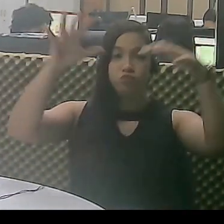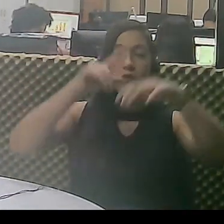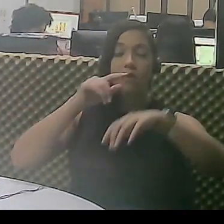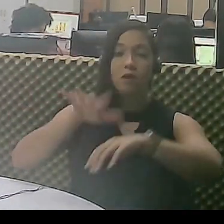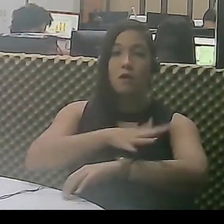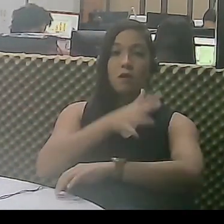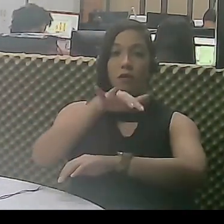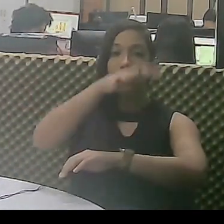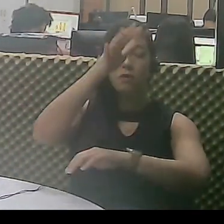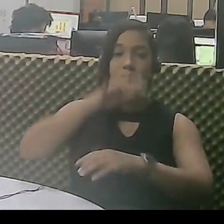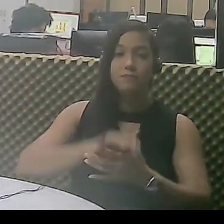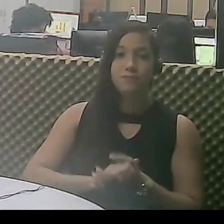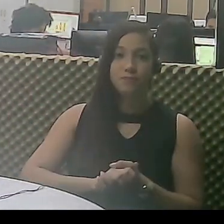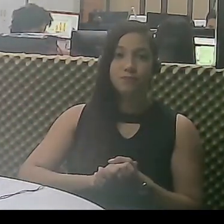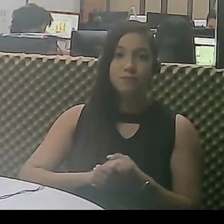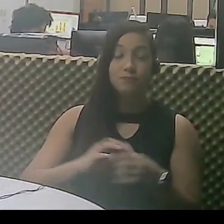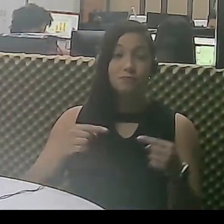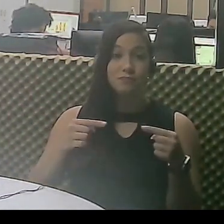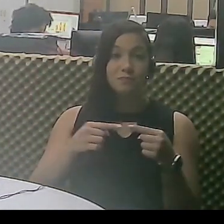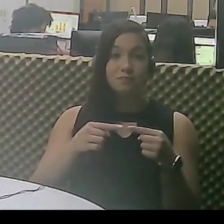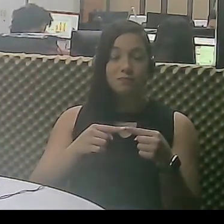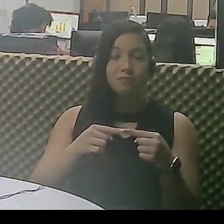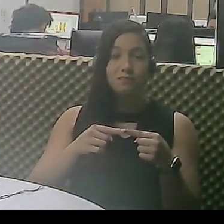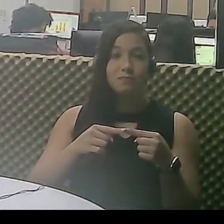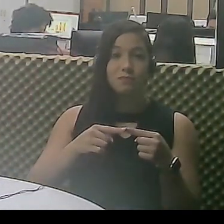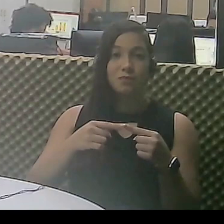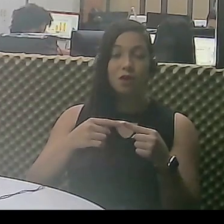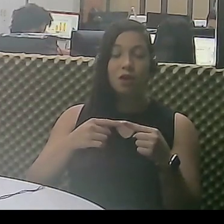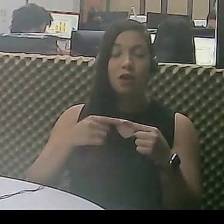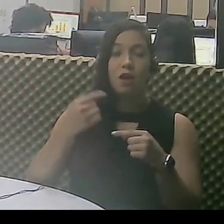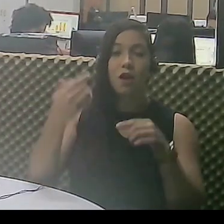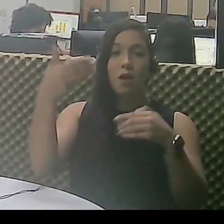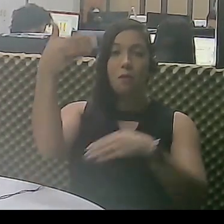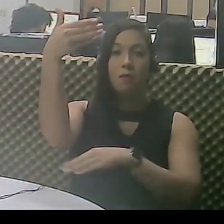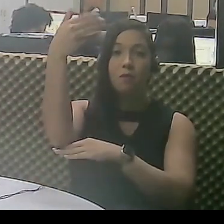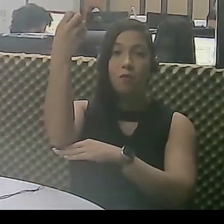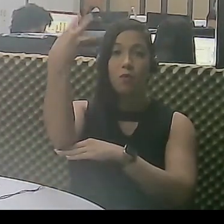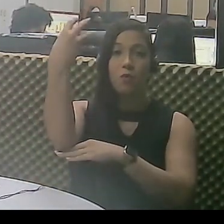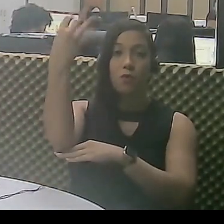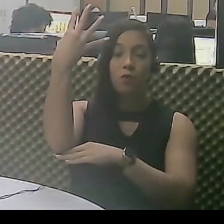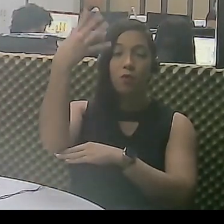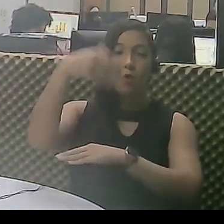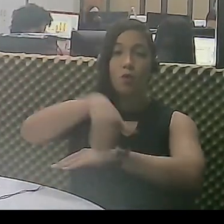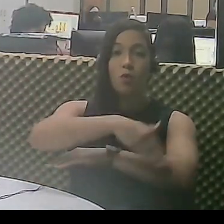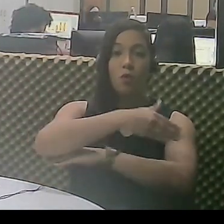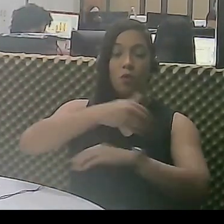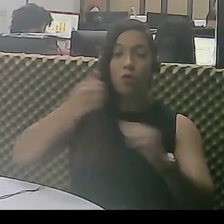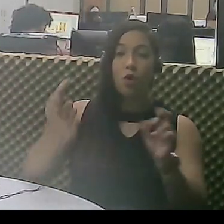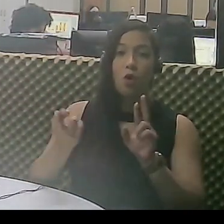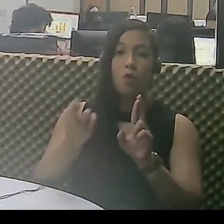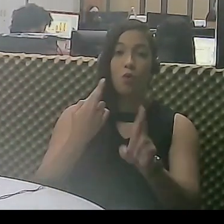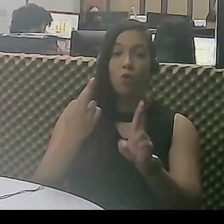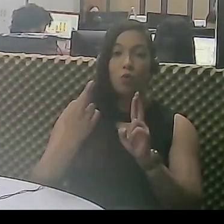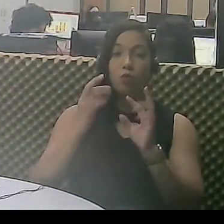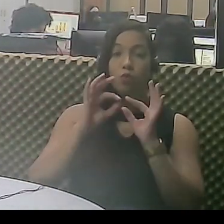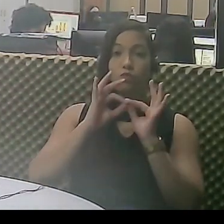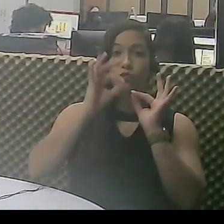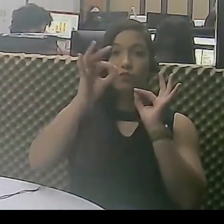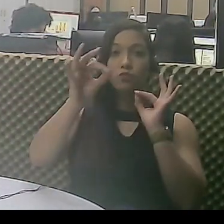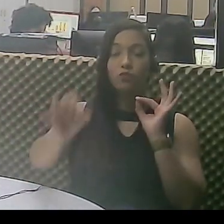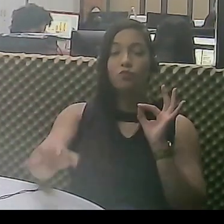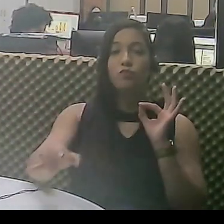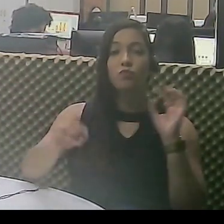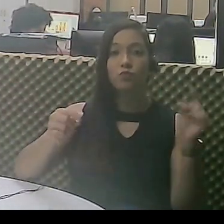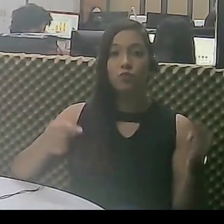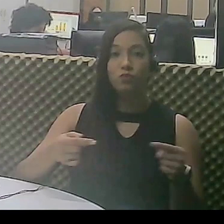alagamentos. Paralelamente, sinalizações luminosas são ligadas em toda a extensão da Avenida Rondon Pacheco,